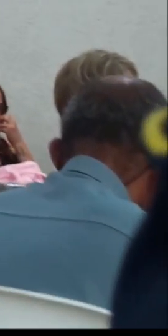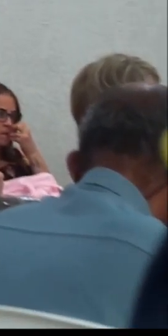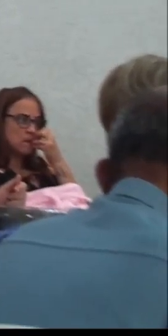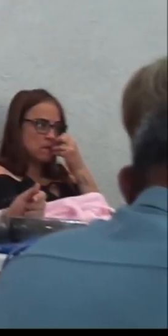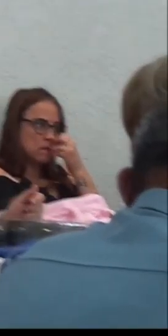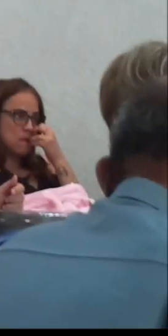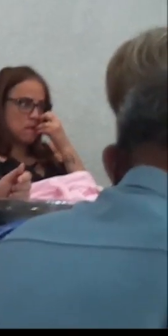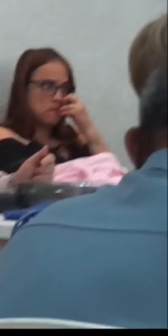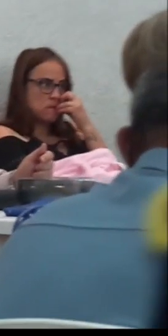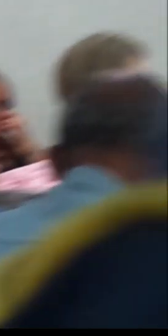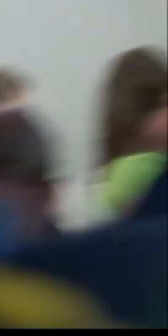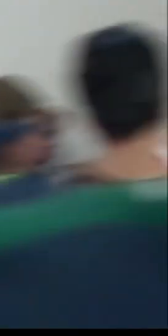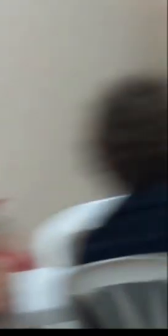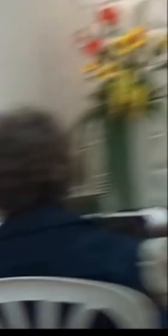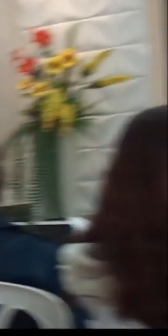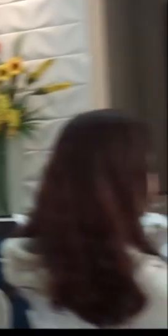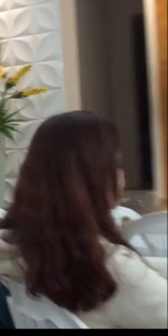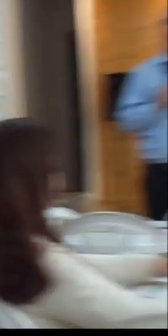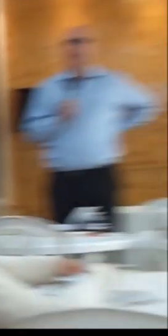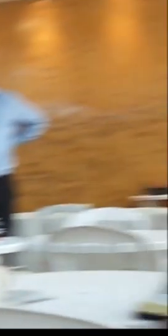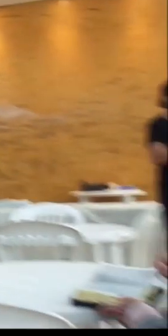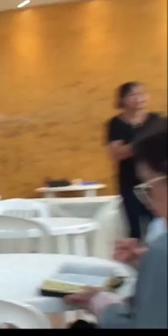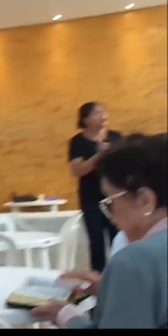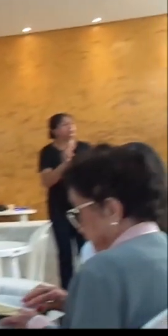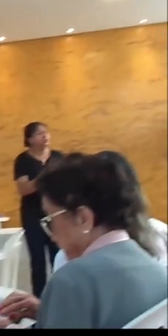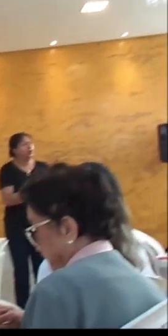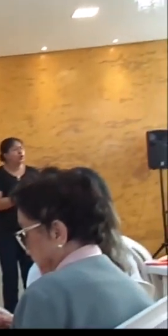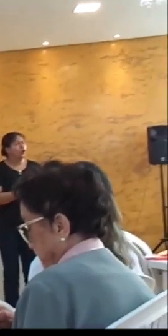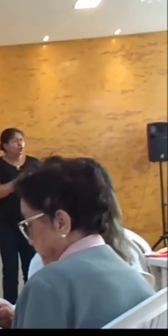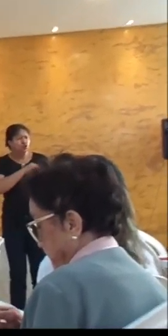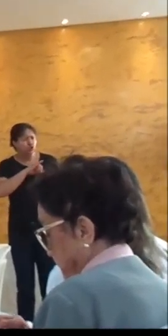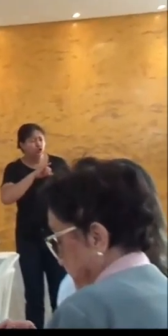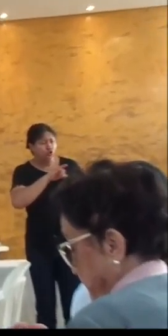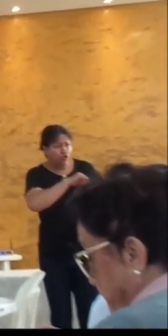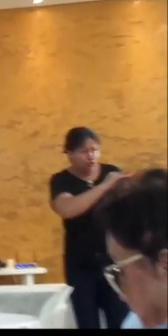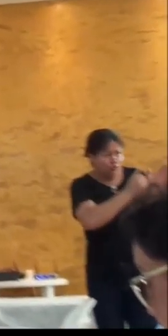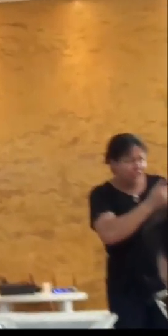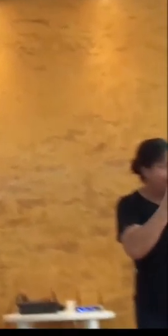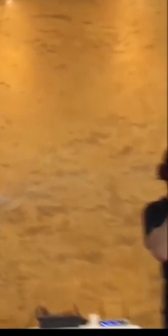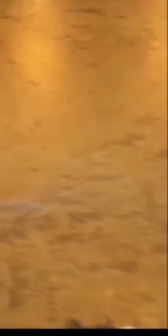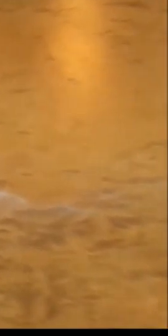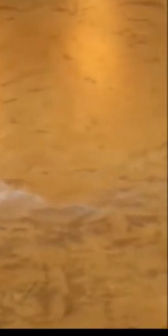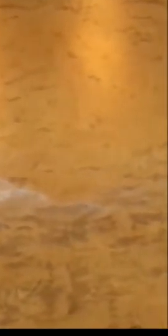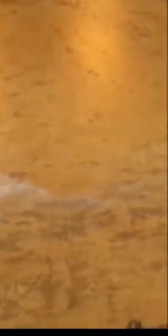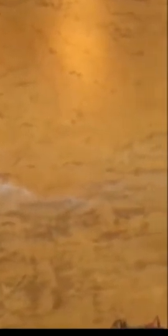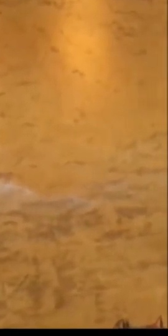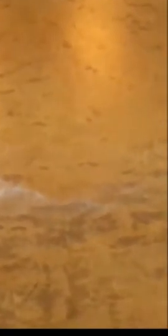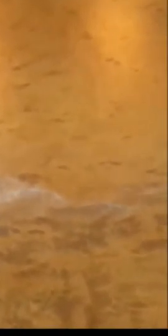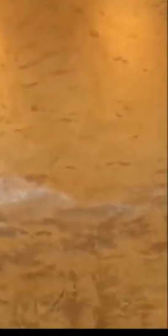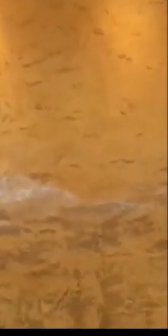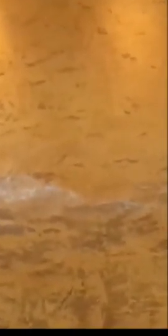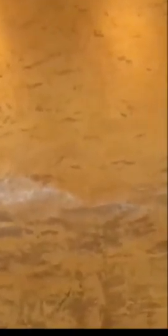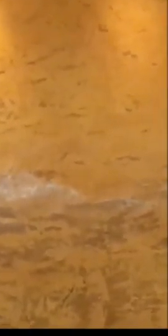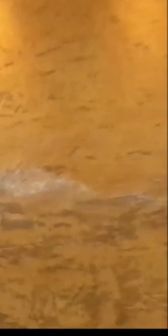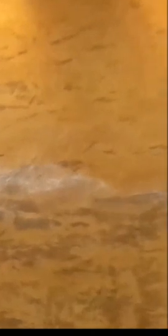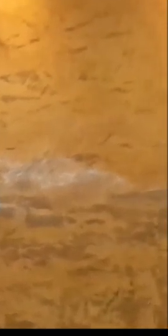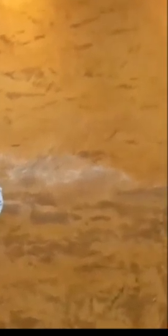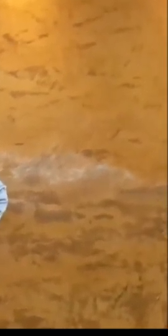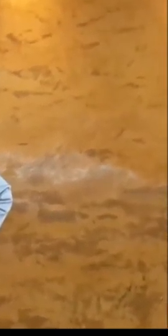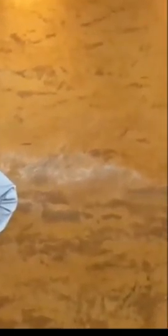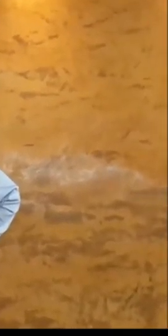grávida, José amorosamente ia embora sem falar nada com ninguém, E